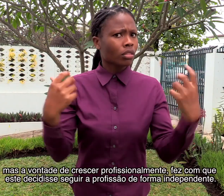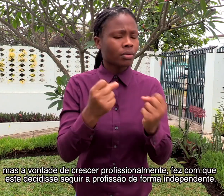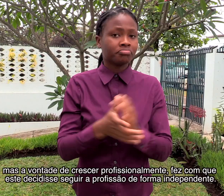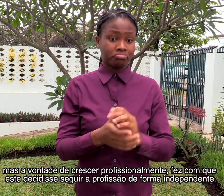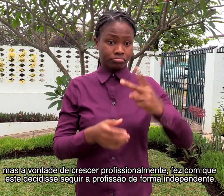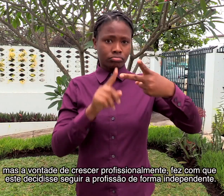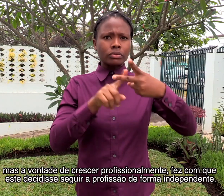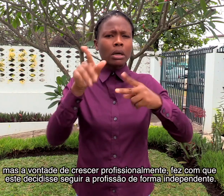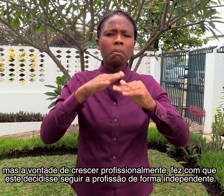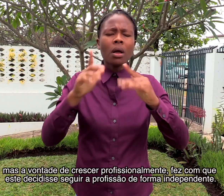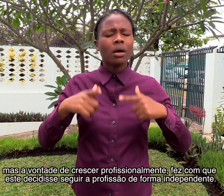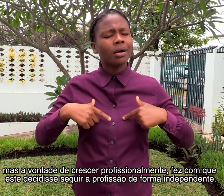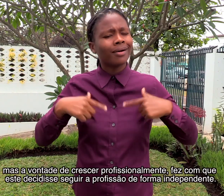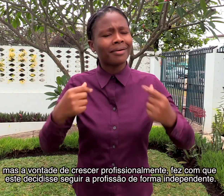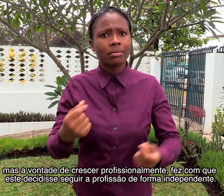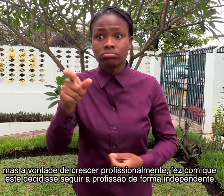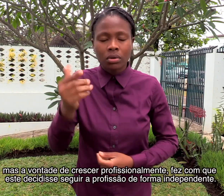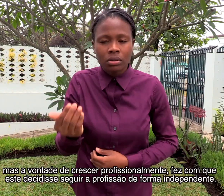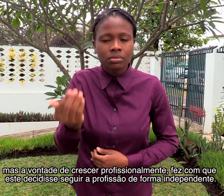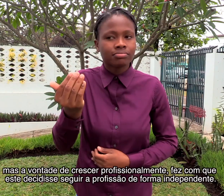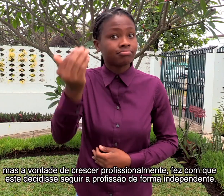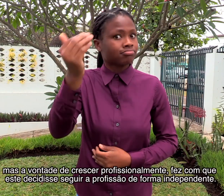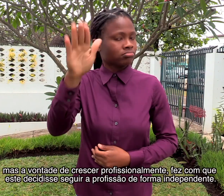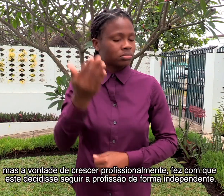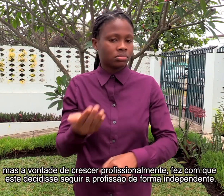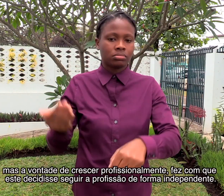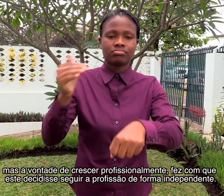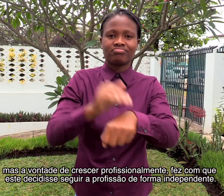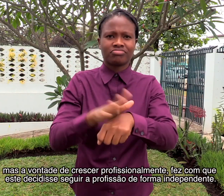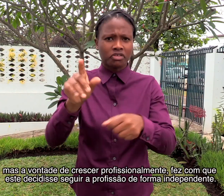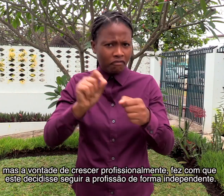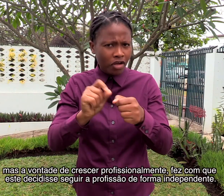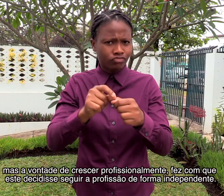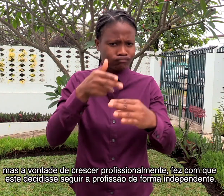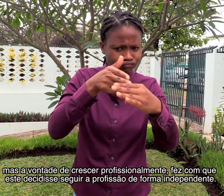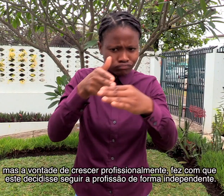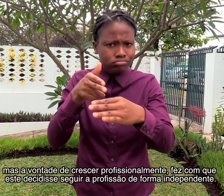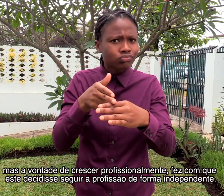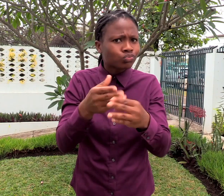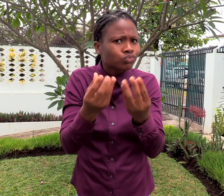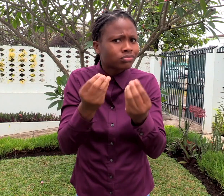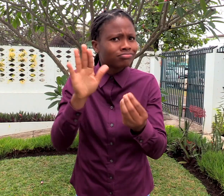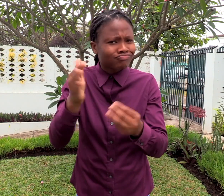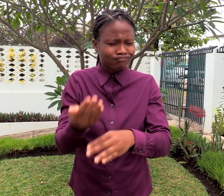vontade de crescer profissionalmente fez com que este decidisse seguir a profissão de forma independente.